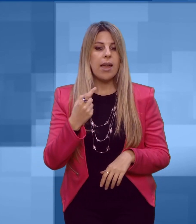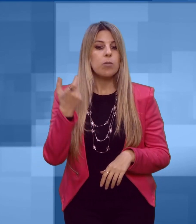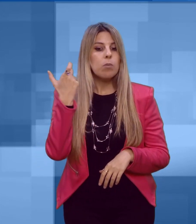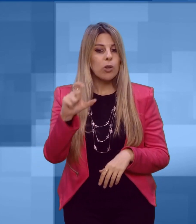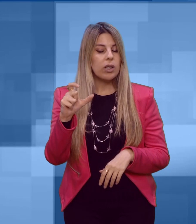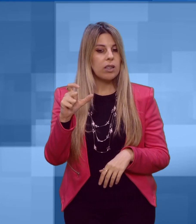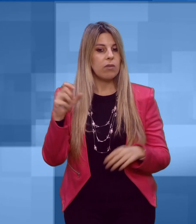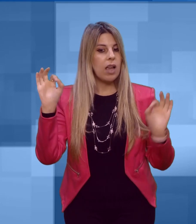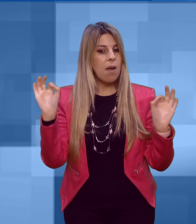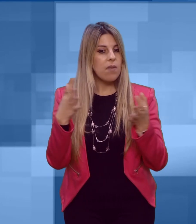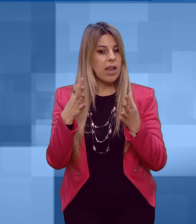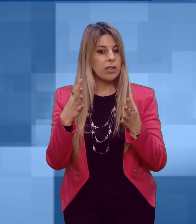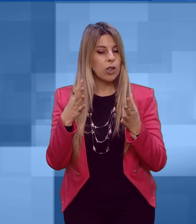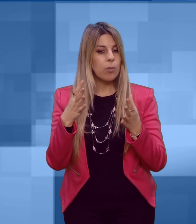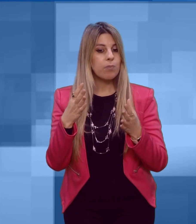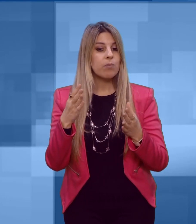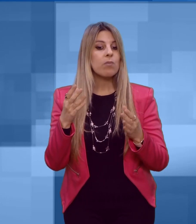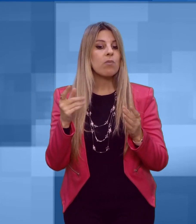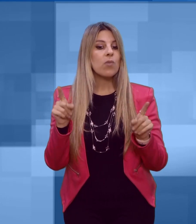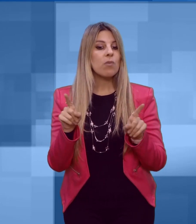le operazioni di bruciamento di frasche di eucaliptus.